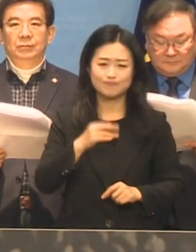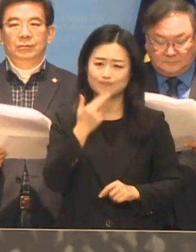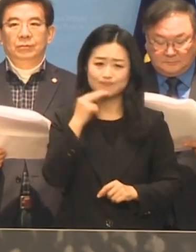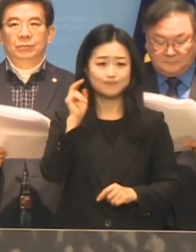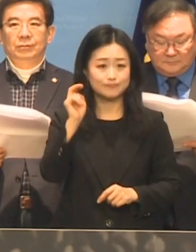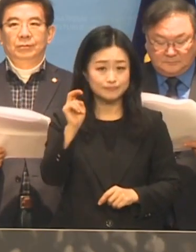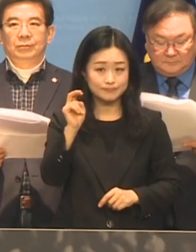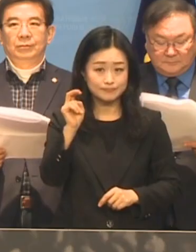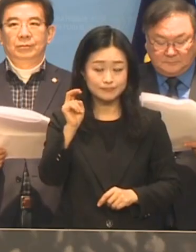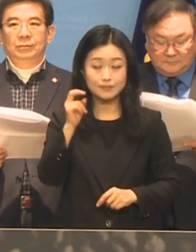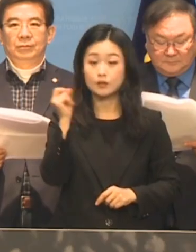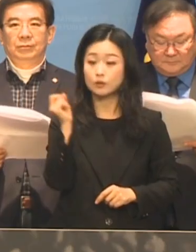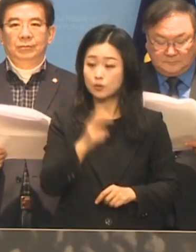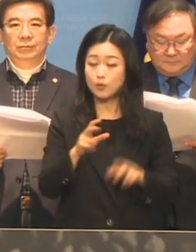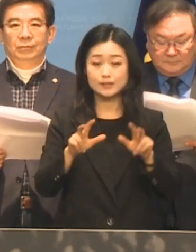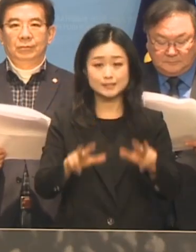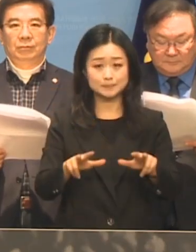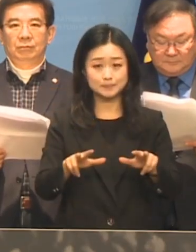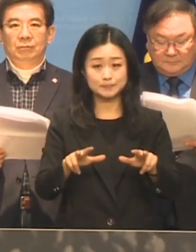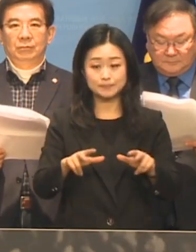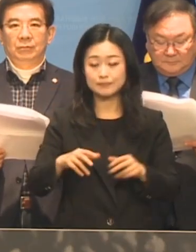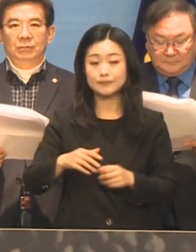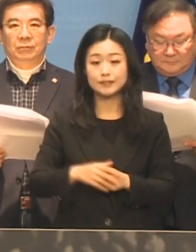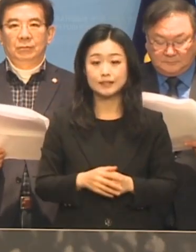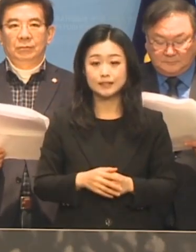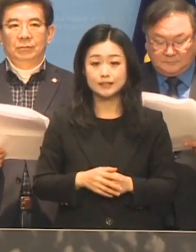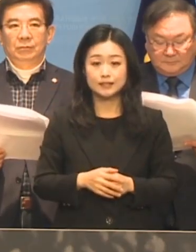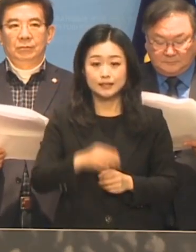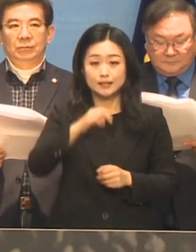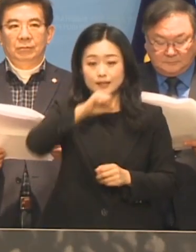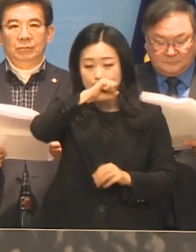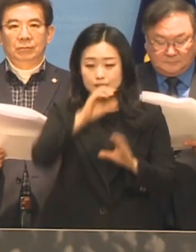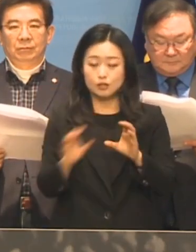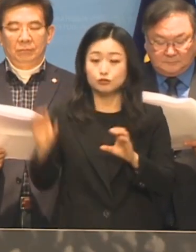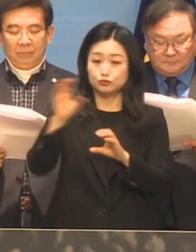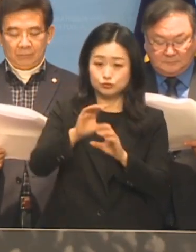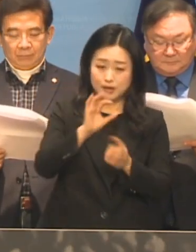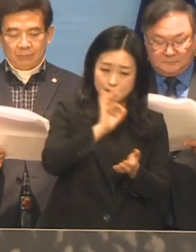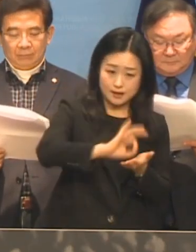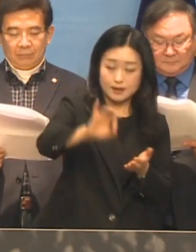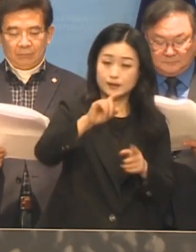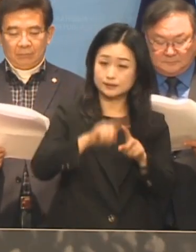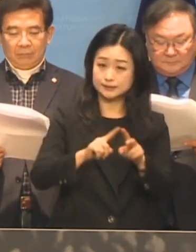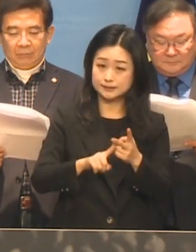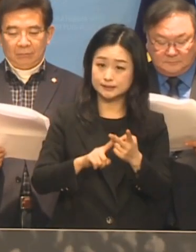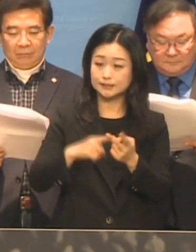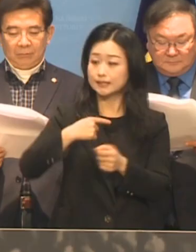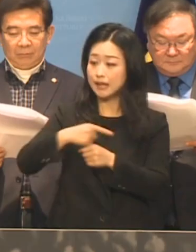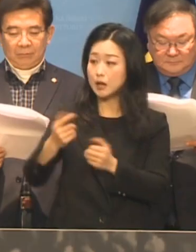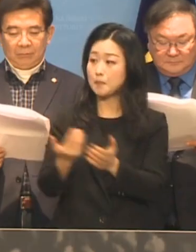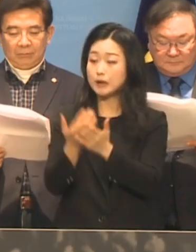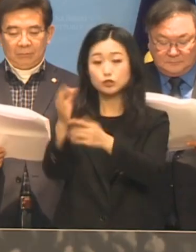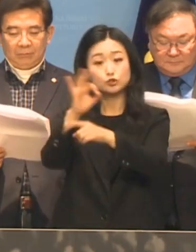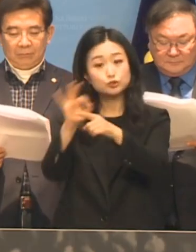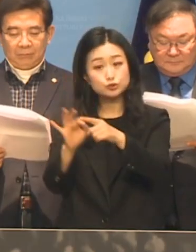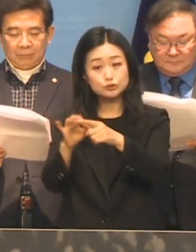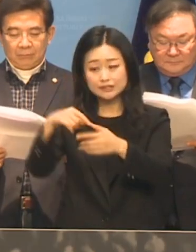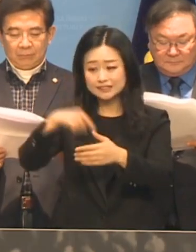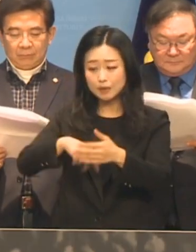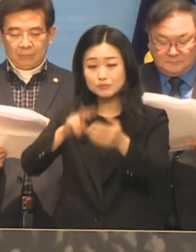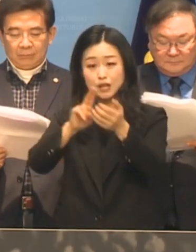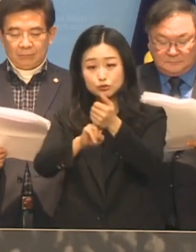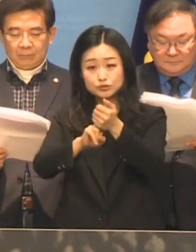의심스럽습니다. 무엇보다 현재와 같이 재정 총량의 증가가 필요하거나 내년 성장률 역시